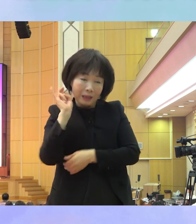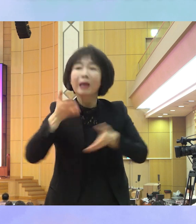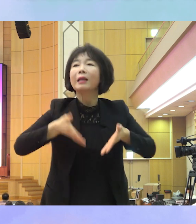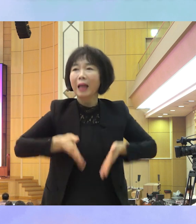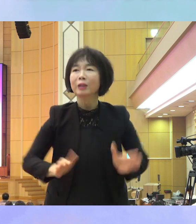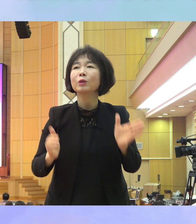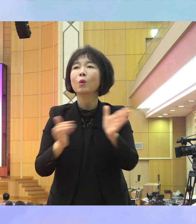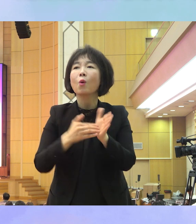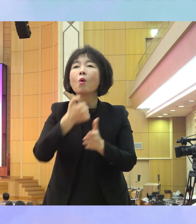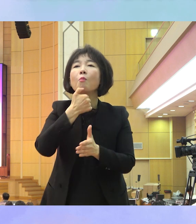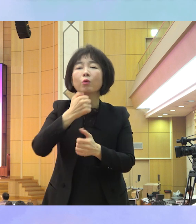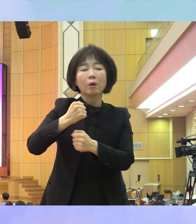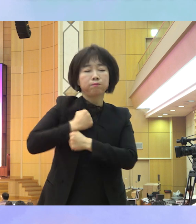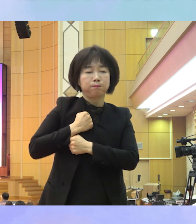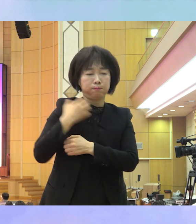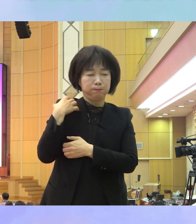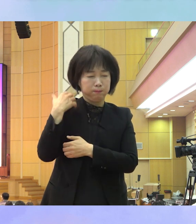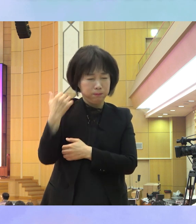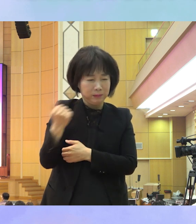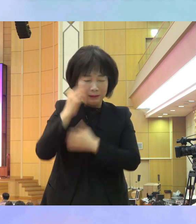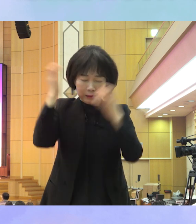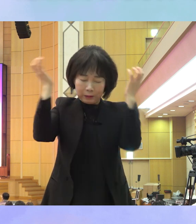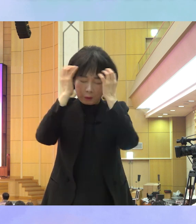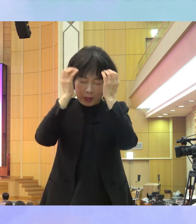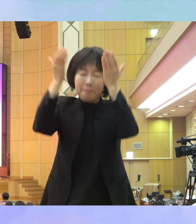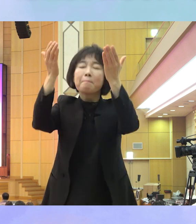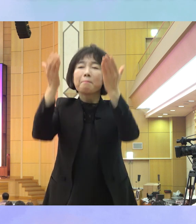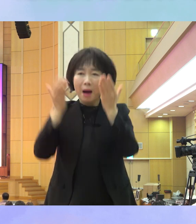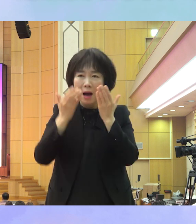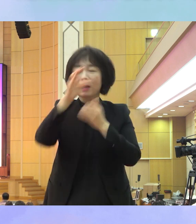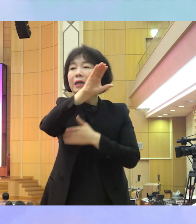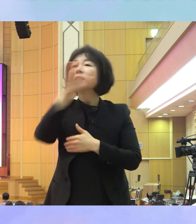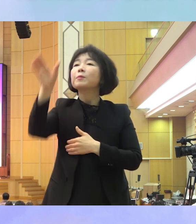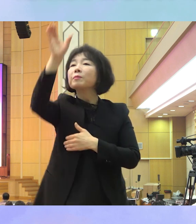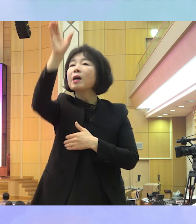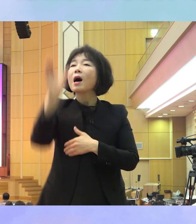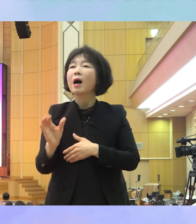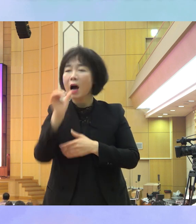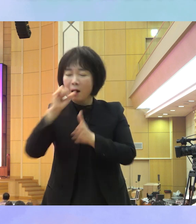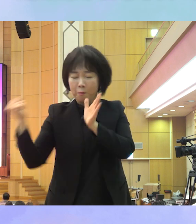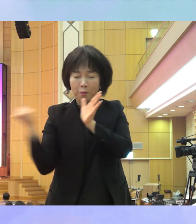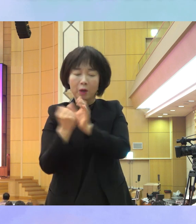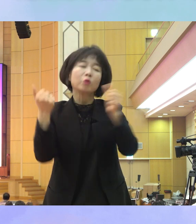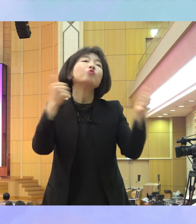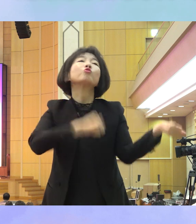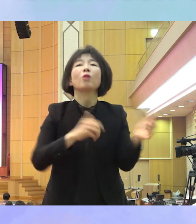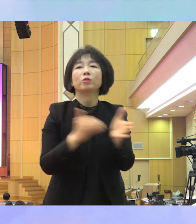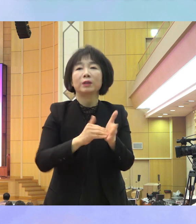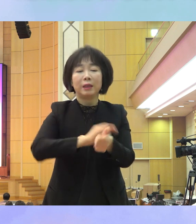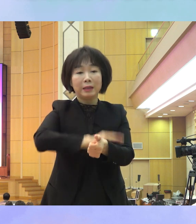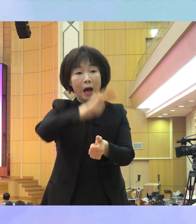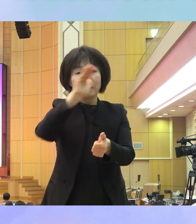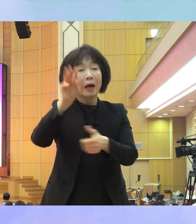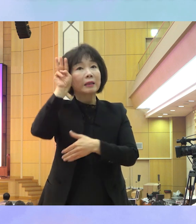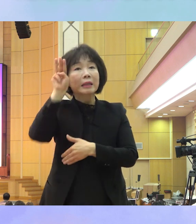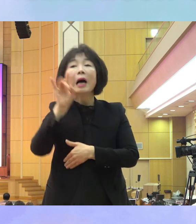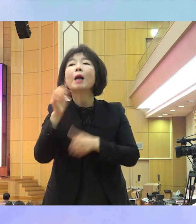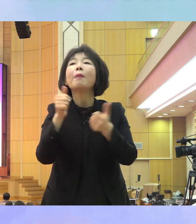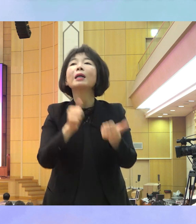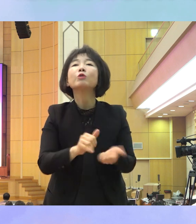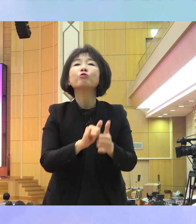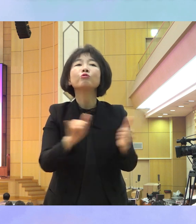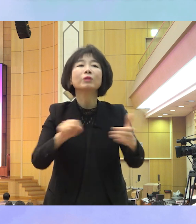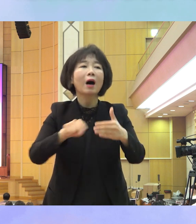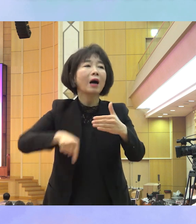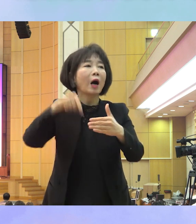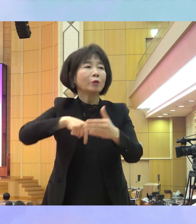마리아에게 나시고 본디오 빌라도에게 고난을 받으사 십자가에 못 박혀 죽으시고 장사한 지 사흘